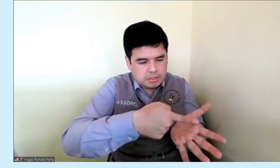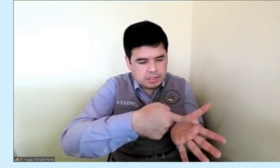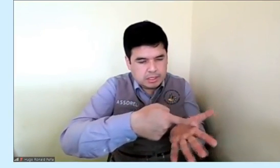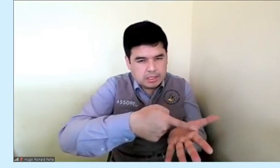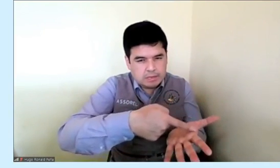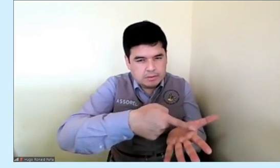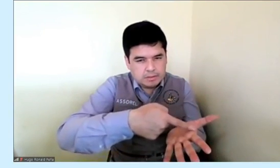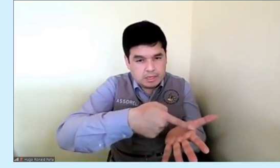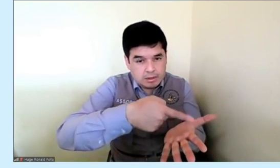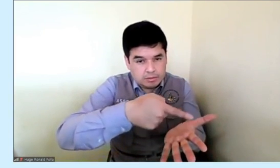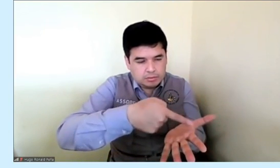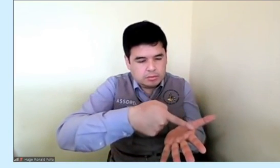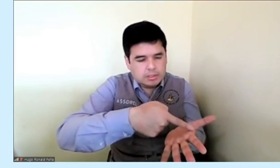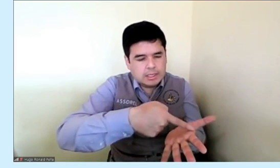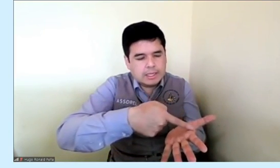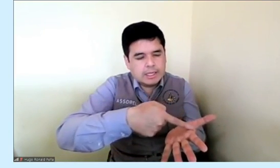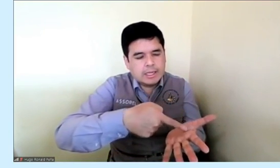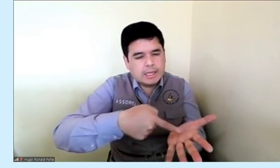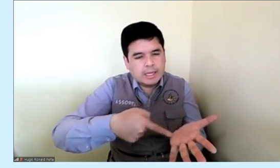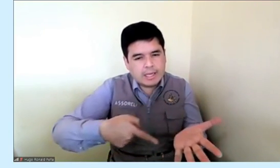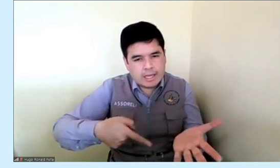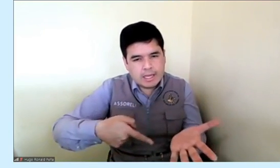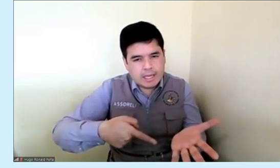¿Qué? Es sencillo, es fácil. ¿Qué?